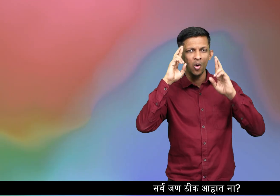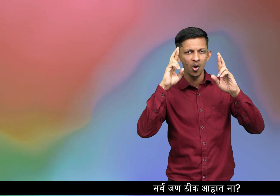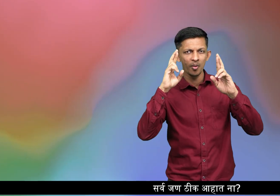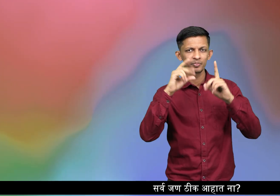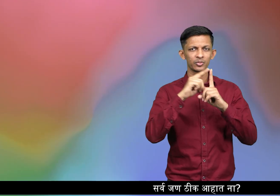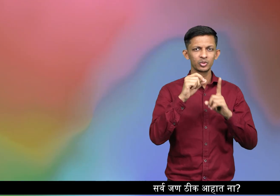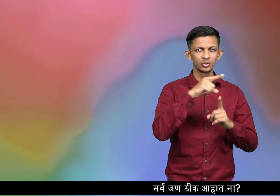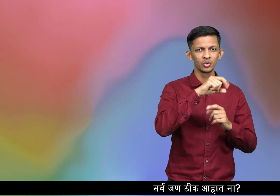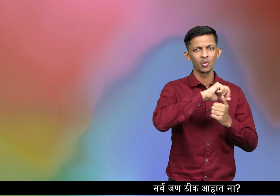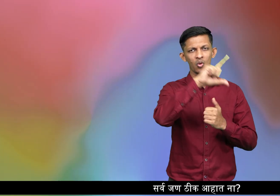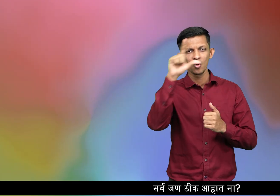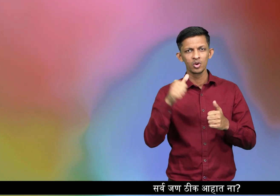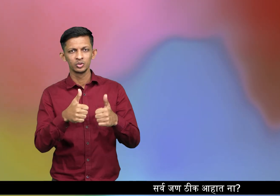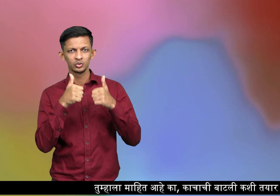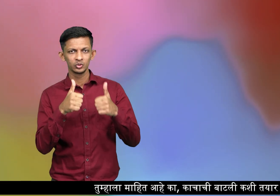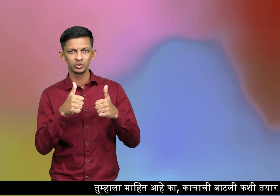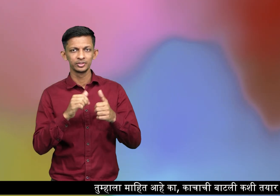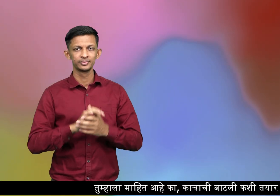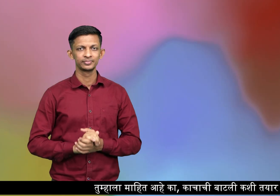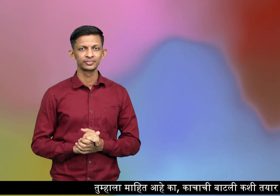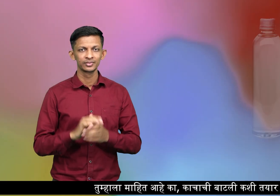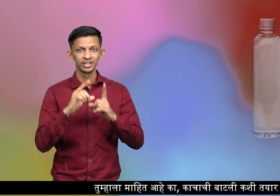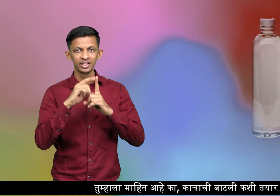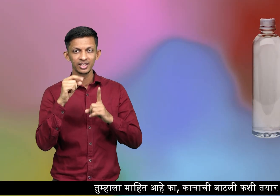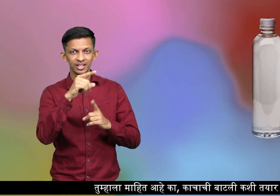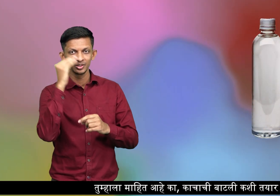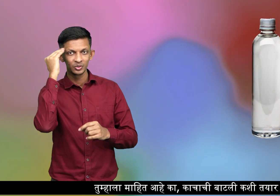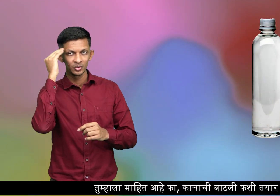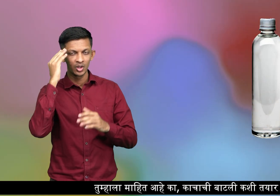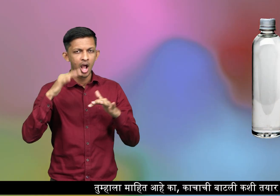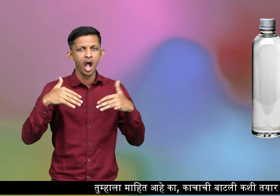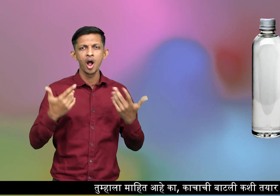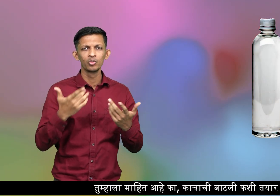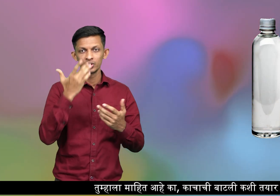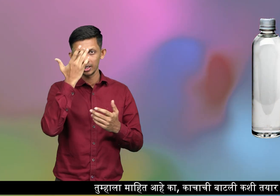ठीक आहात ना? तुम्हाला माहिती आहे का, काचेची बाटली कशी तयार होते?